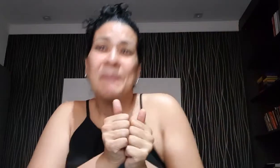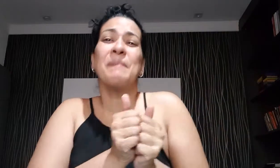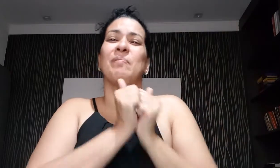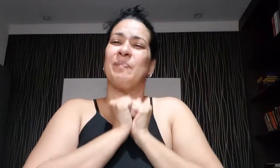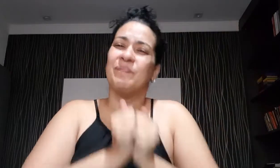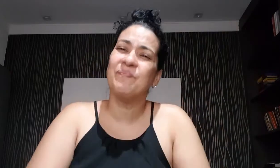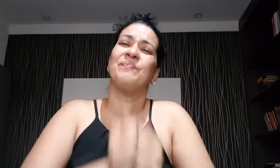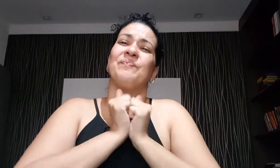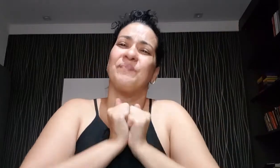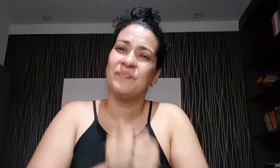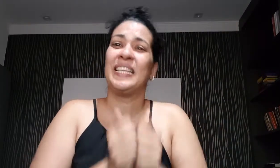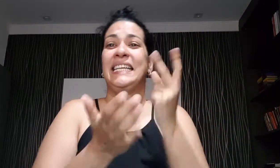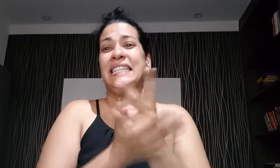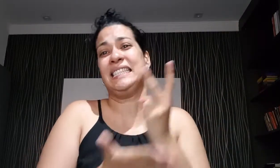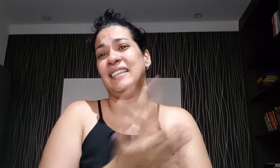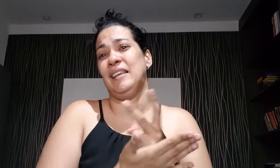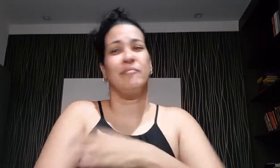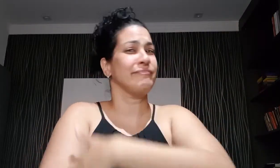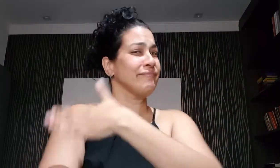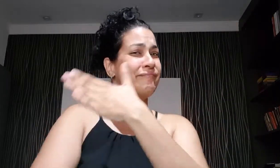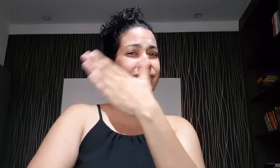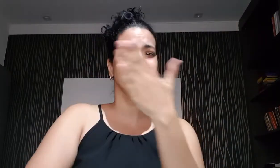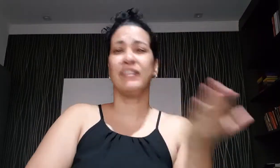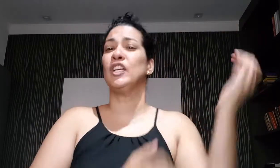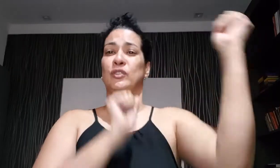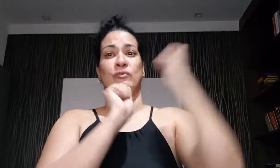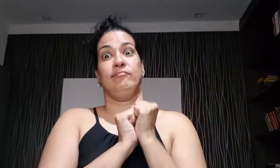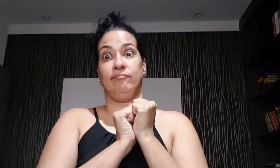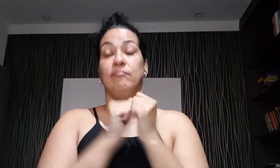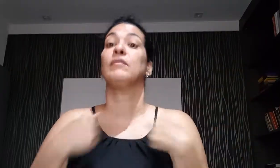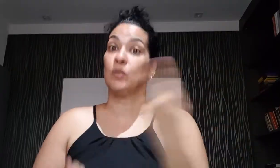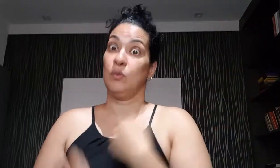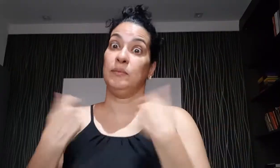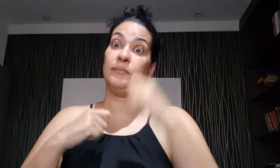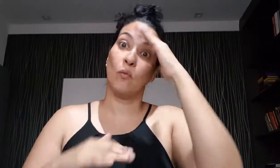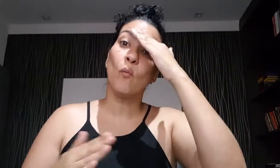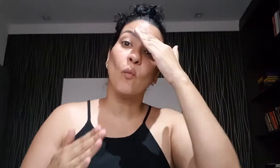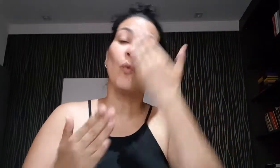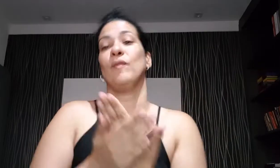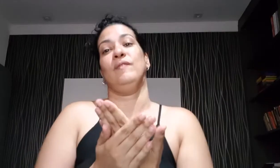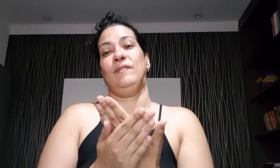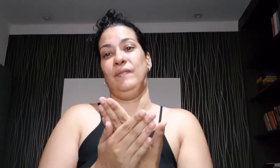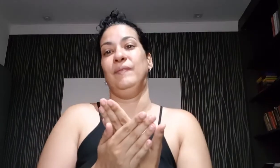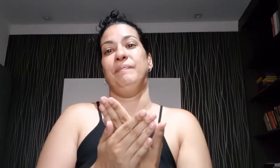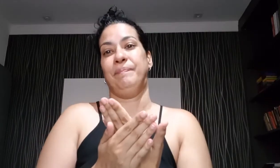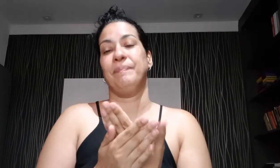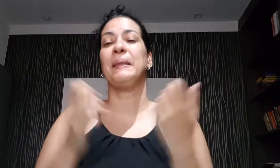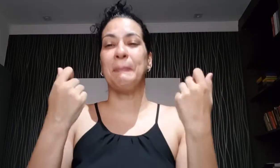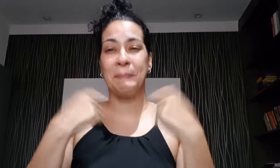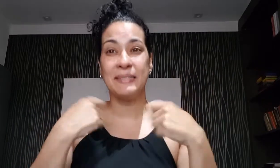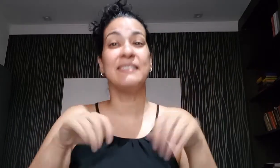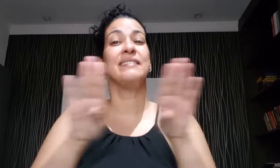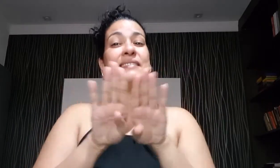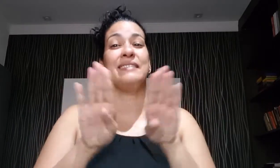vida. Que possamos confiar nessa palavra, que possamos descansar e que possamos sempre cantar louvores